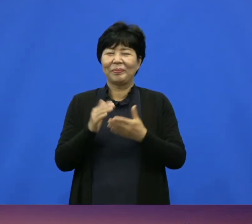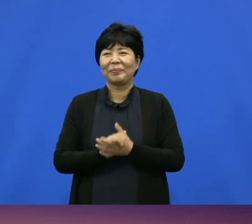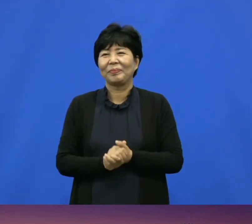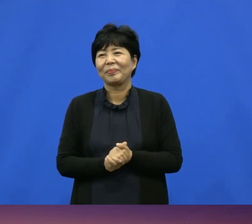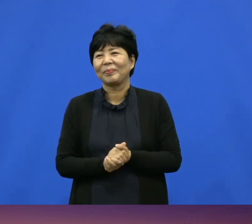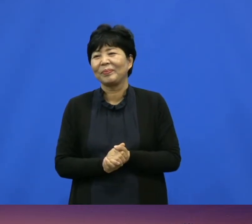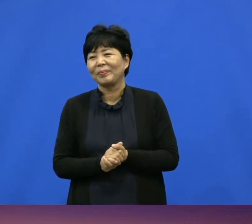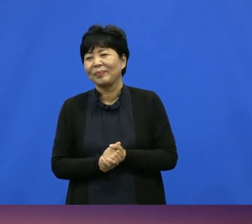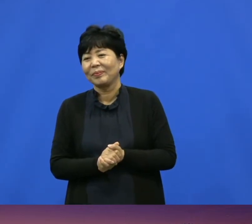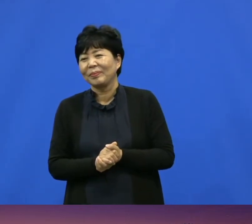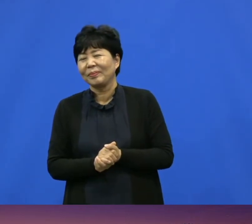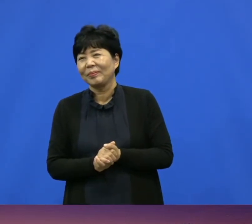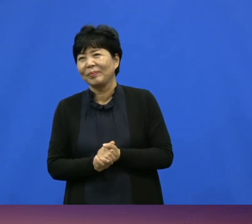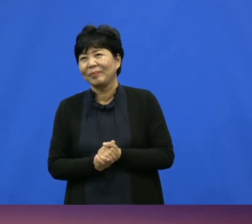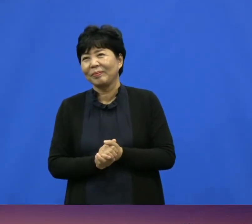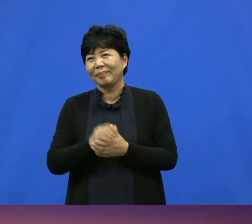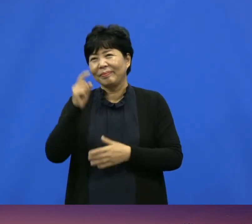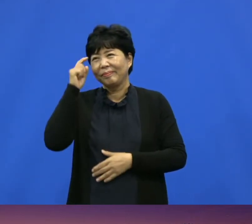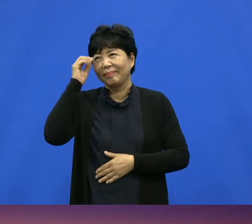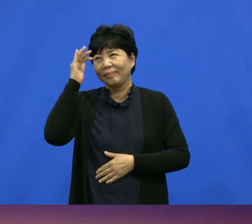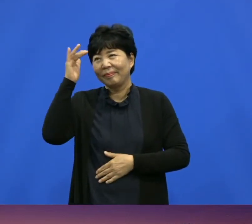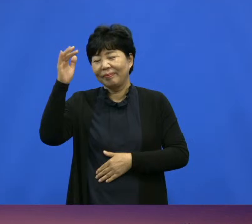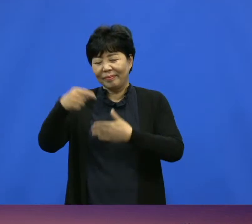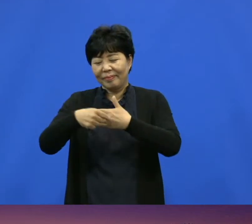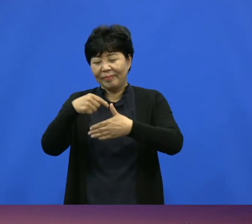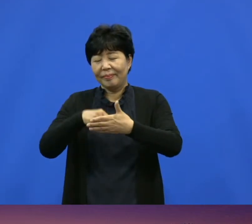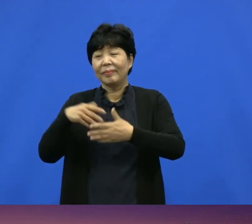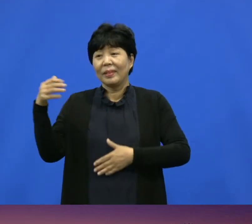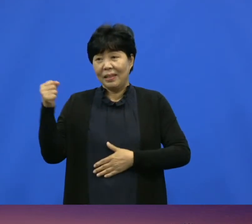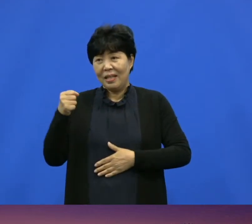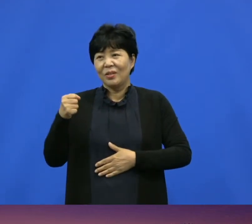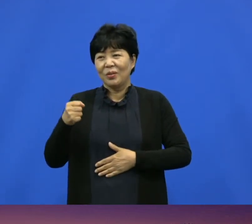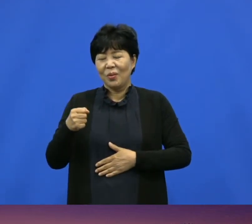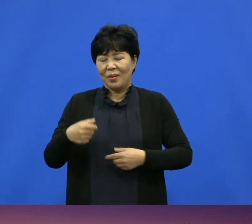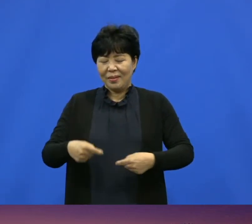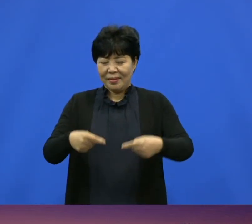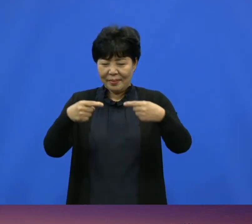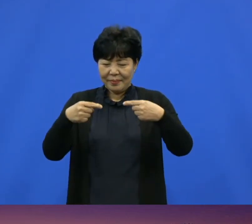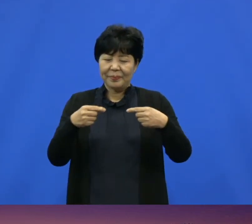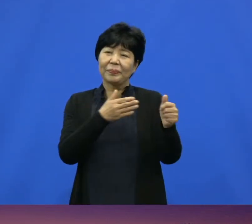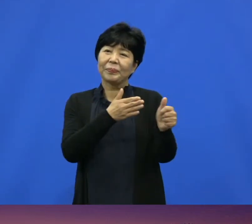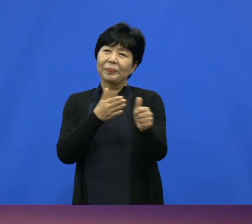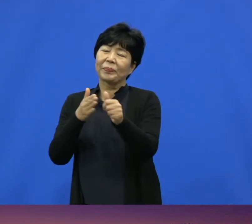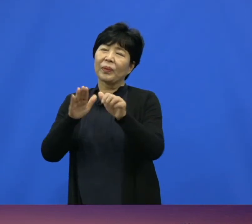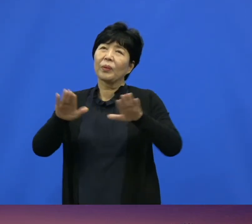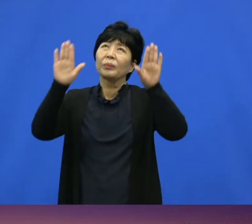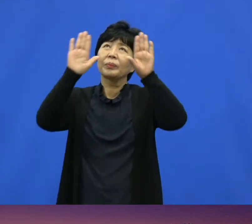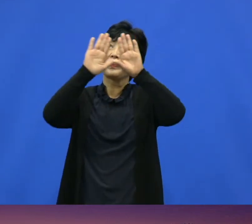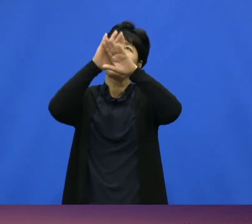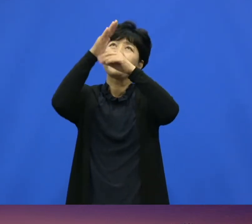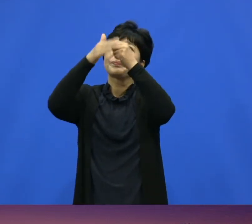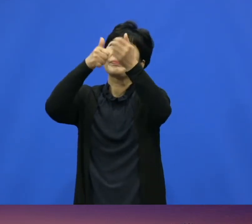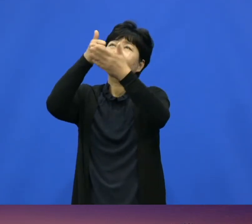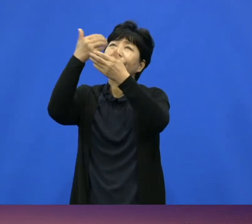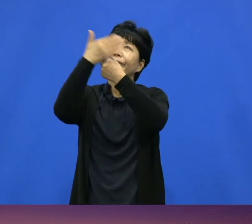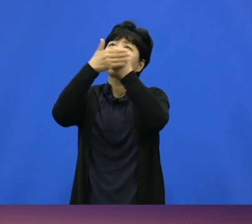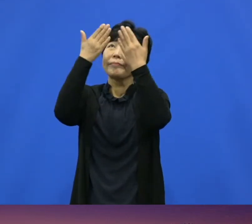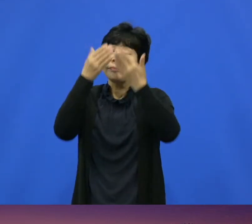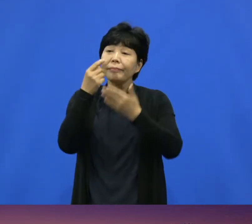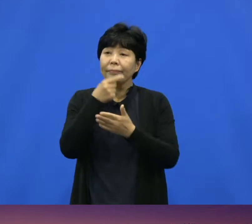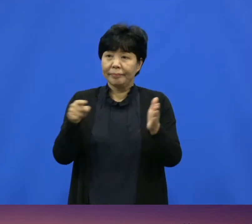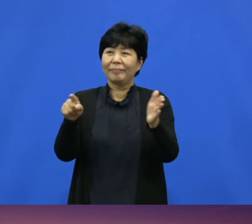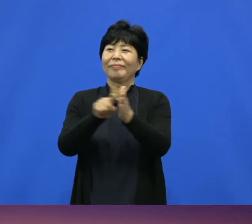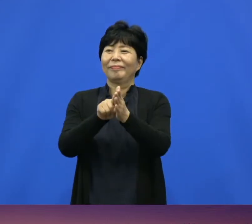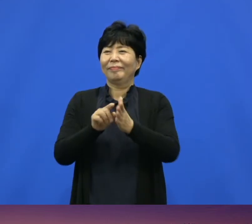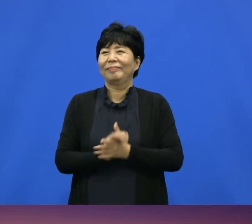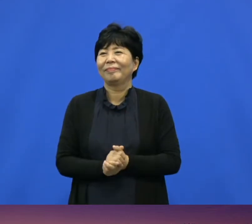그렇게 사모하시고 이 철야에 나오시기를 바랍니다. 오늘 밤에도 하나님께서 은혜를 주실 줄로